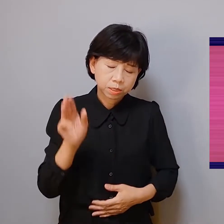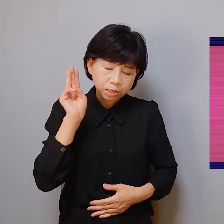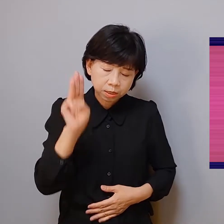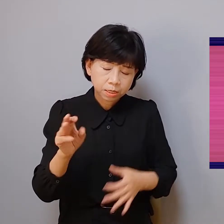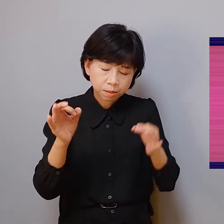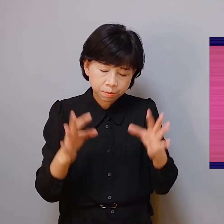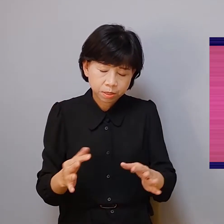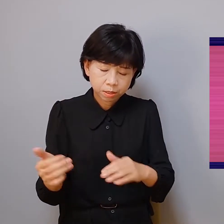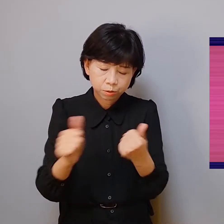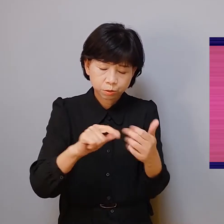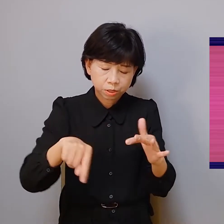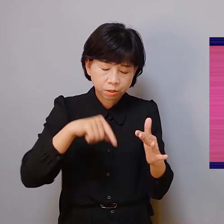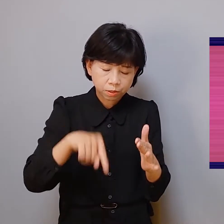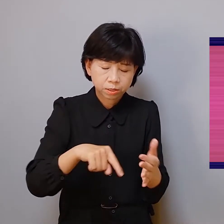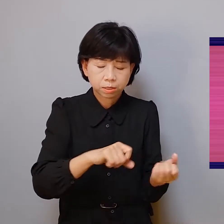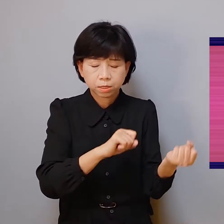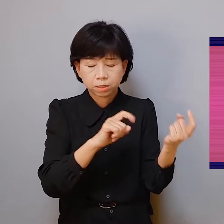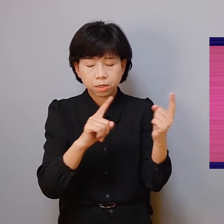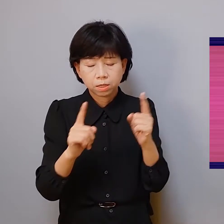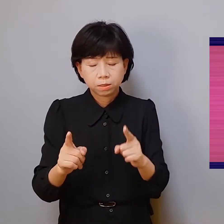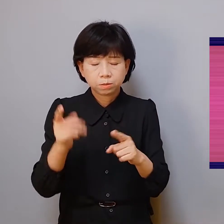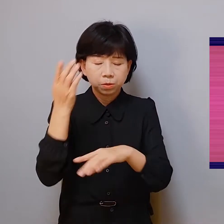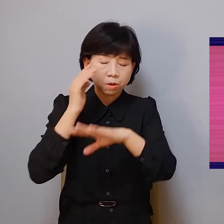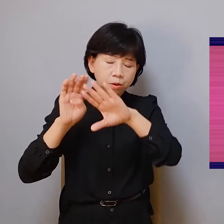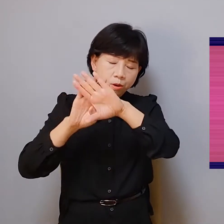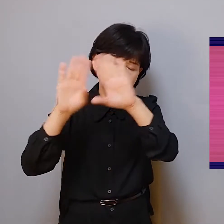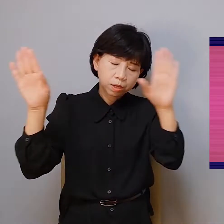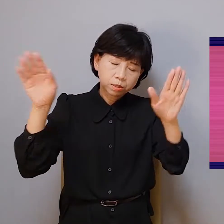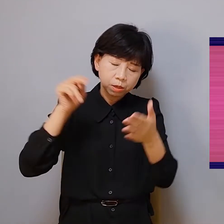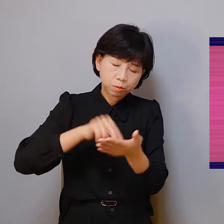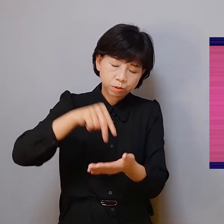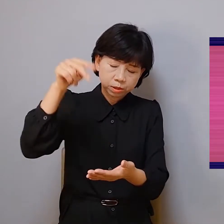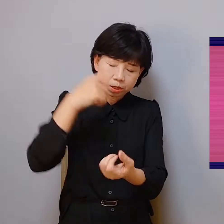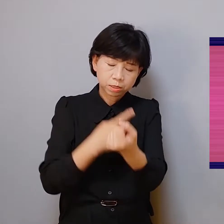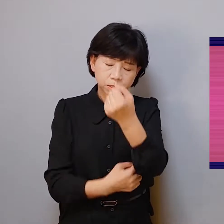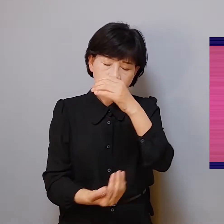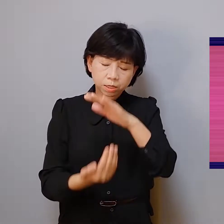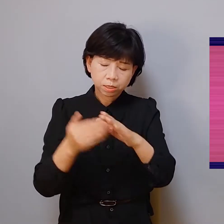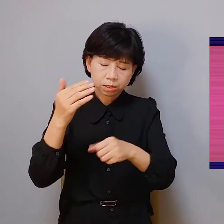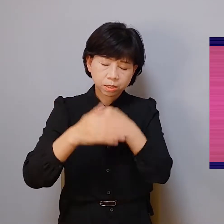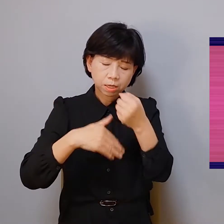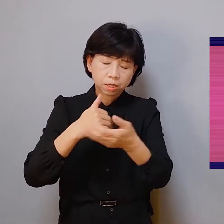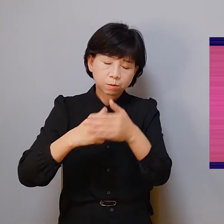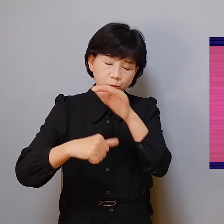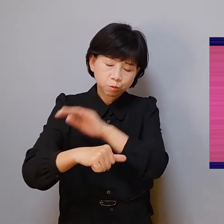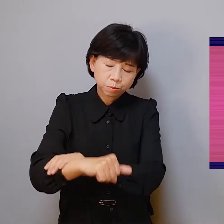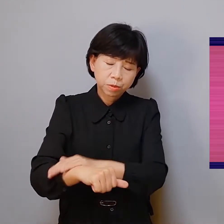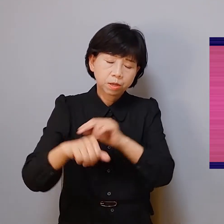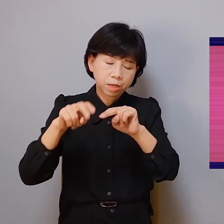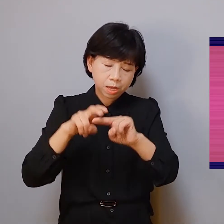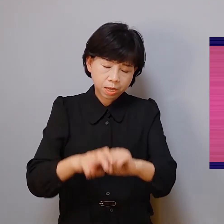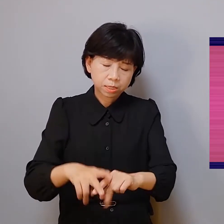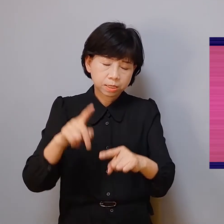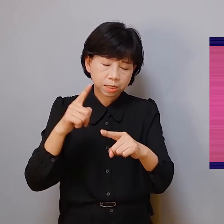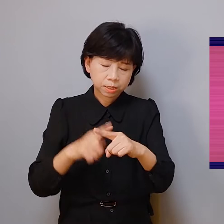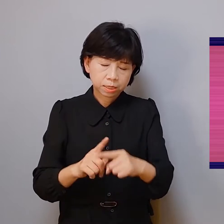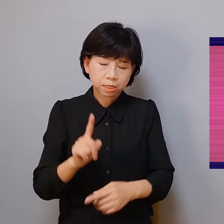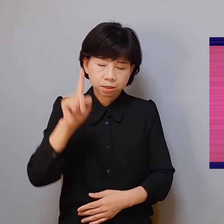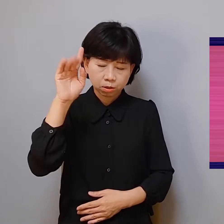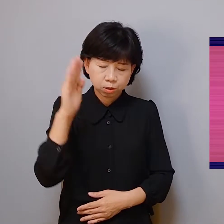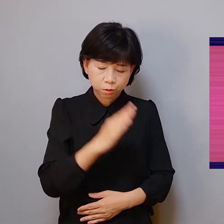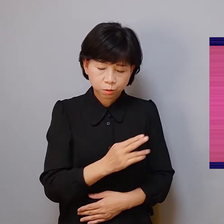지 사흘 만에 죽은 자 가운데서 다시 살아나시며 하늘에 오르사 전능하신 하나님 우편에